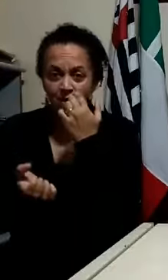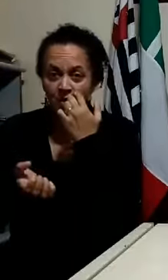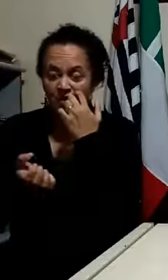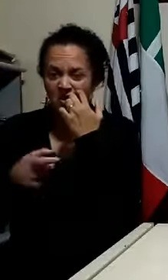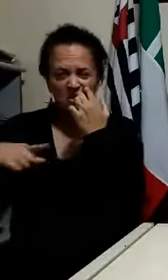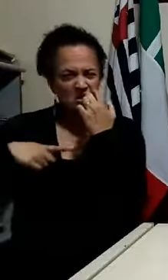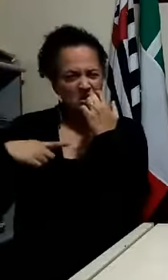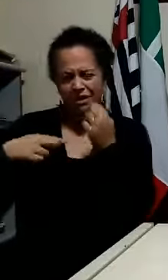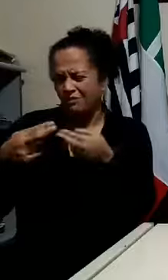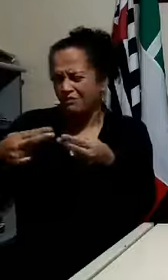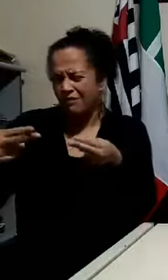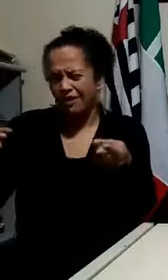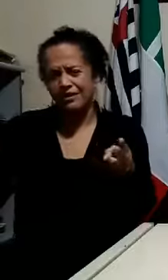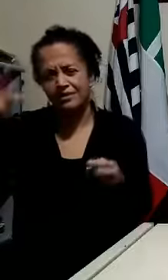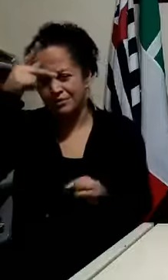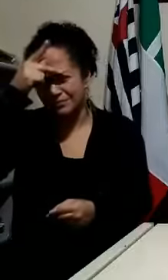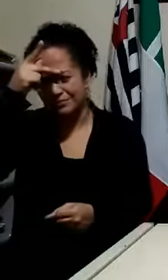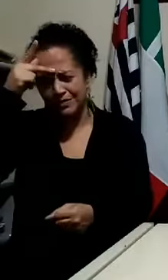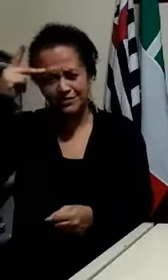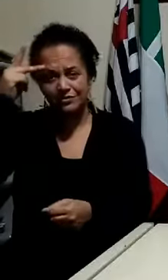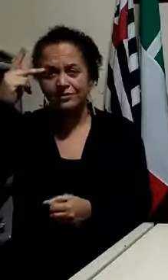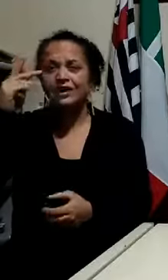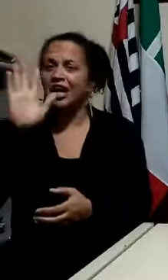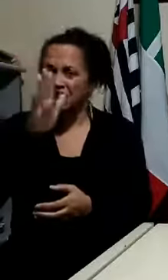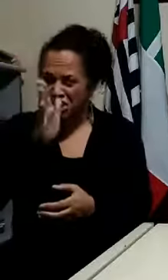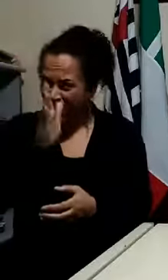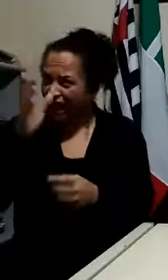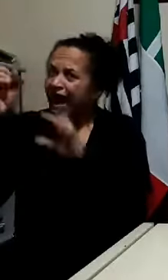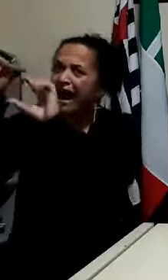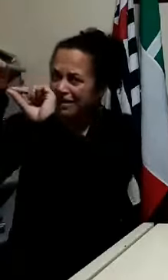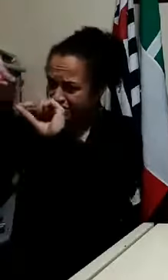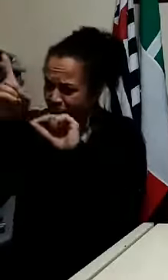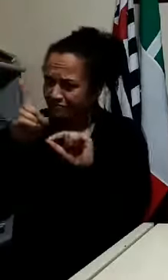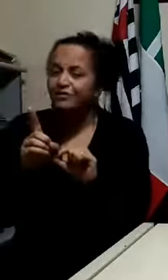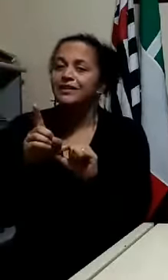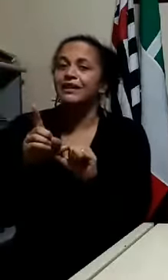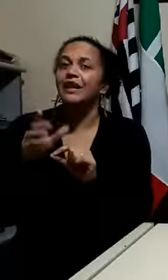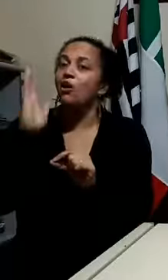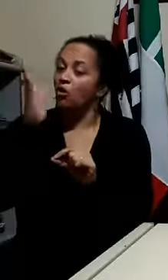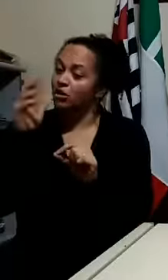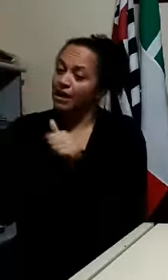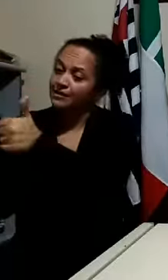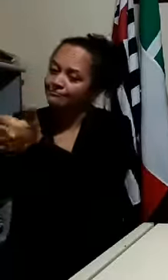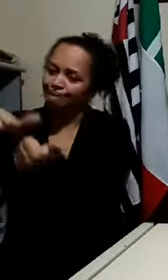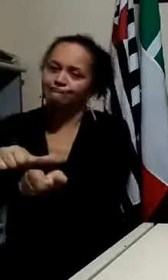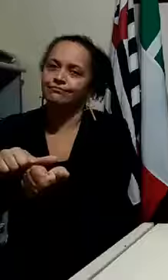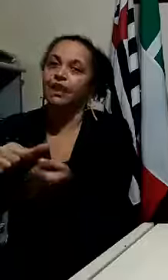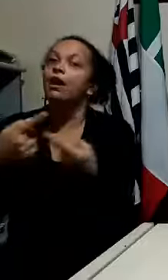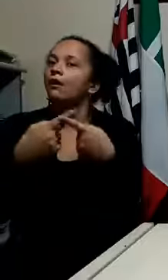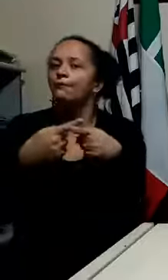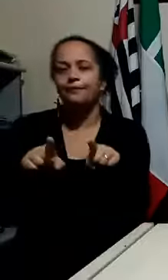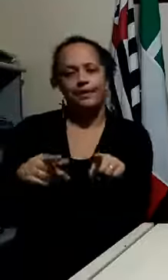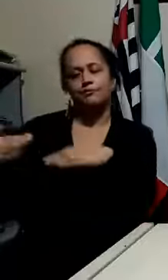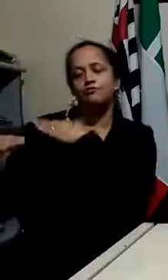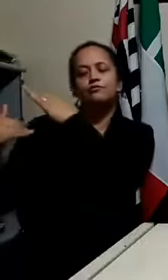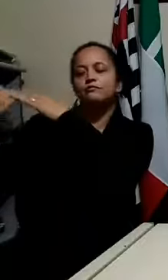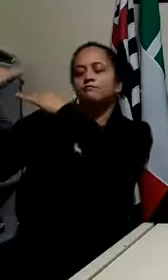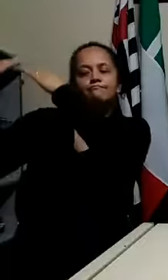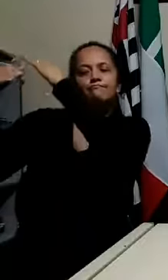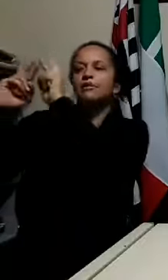a Cristo como Senhor e Salvador, tenham se batizado nas águas, não desenvolveram os